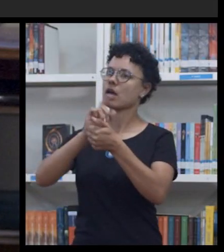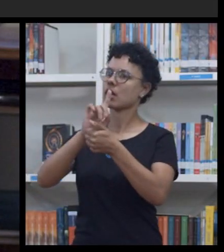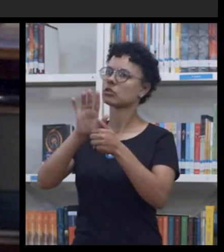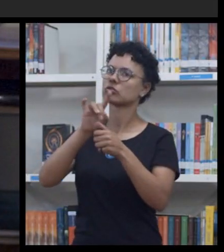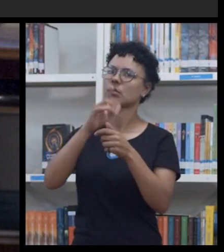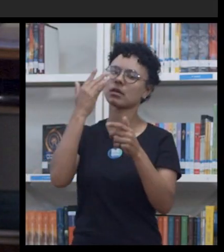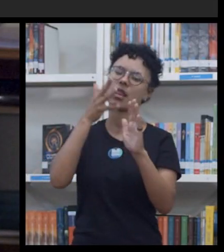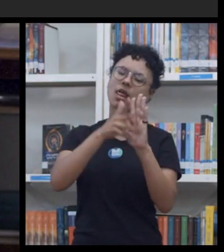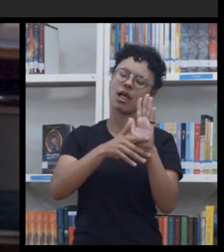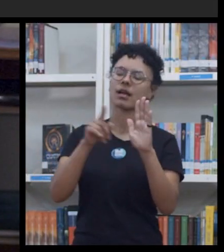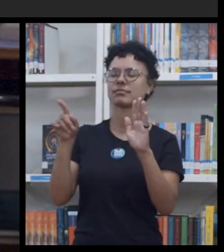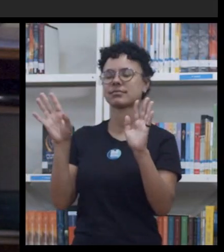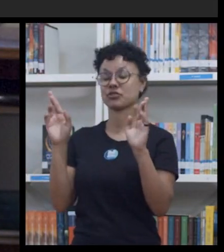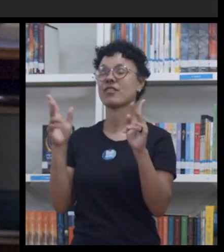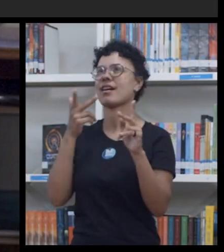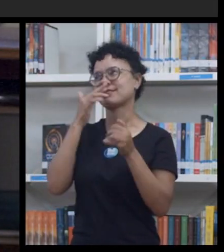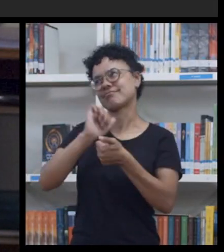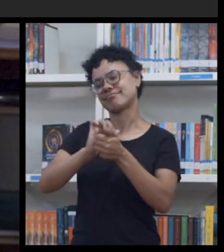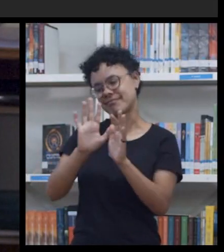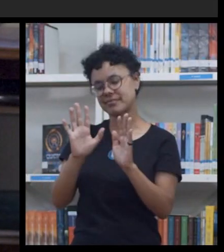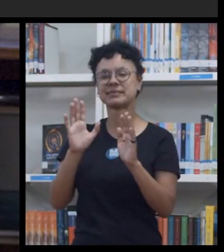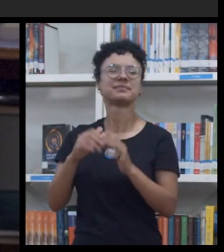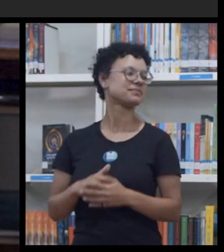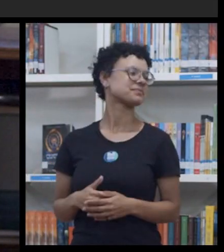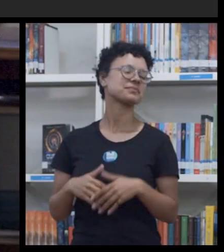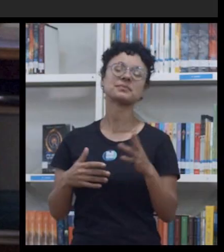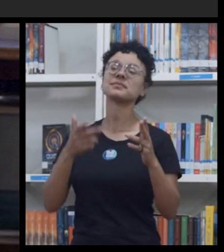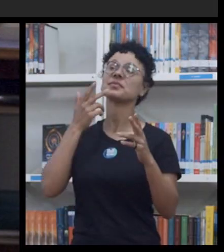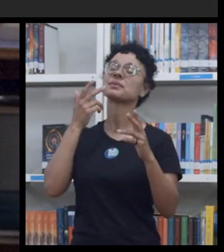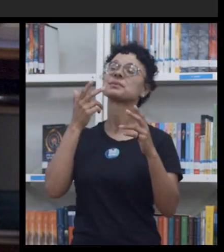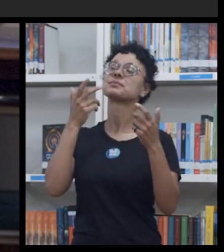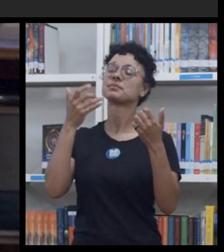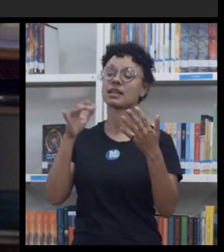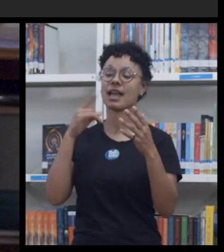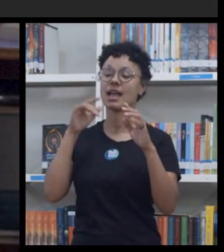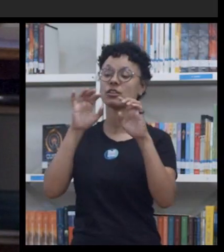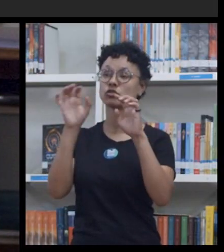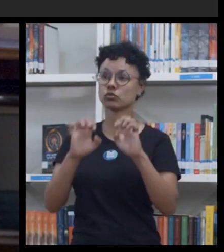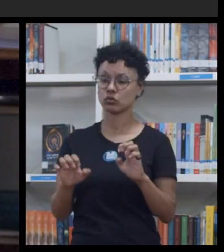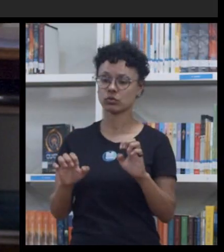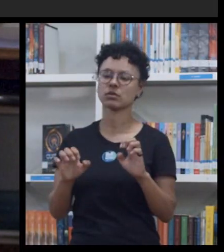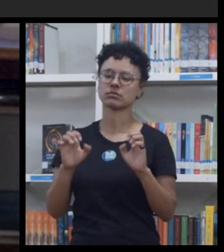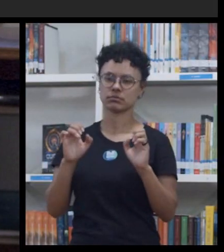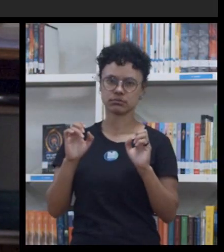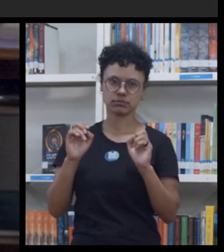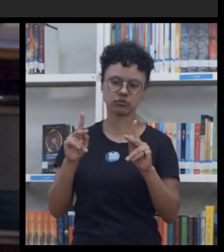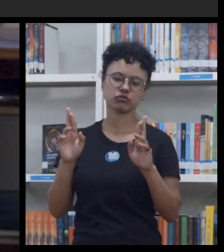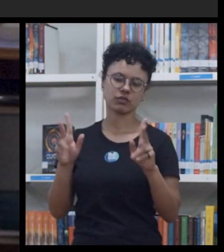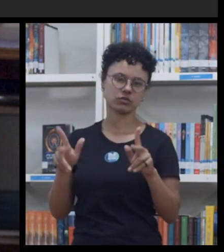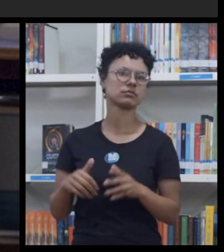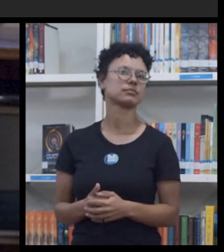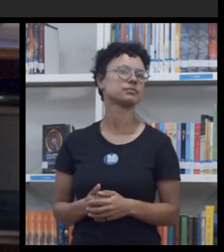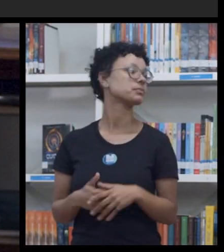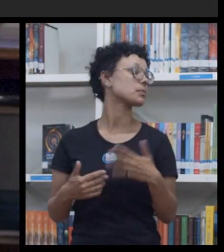musical, se bem que eu acho que tem uma diferença muito grande. Mas eu estou falando de estruturas. Tá?